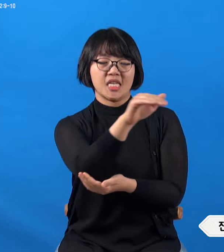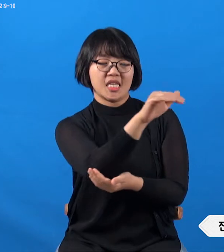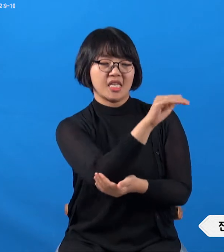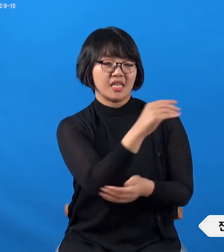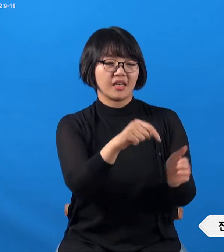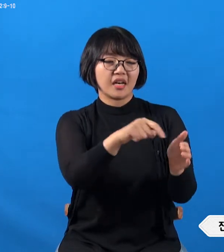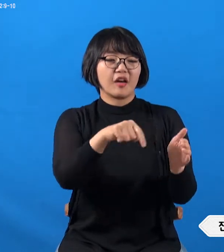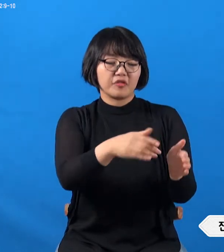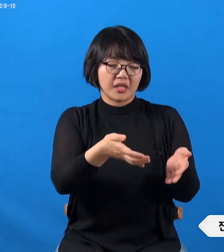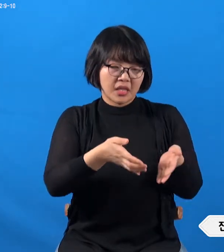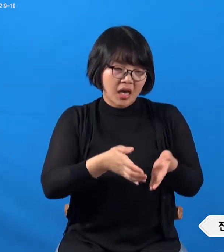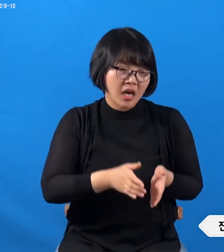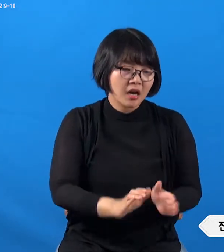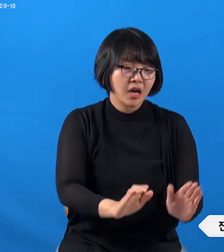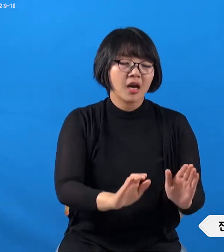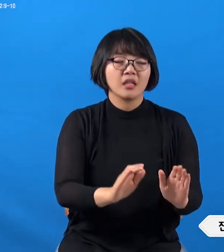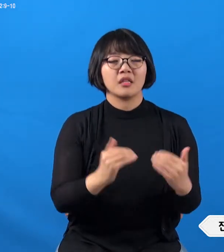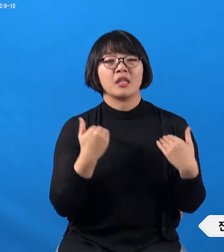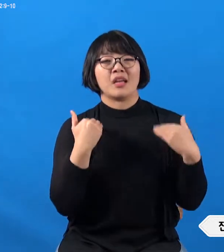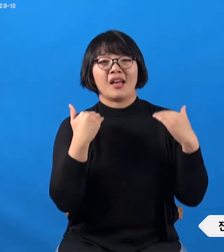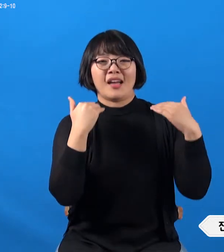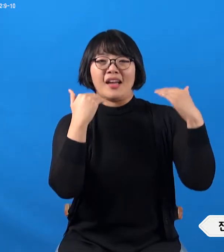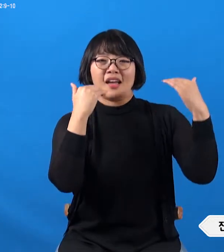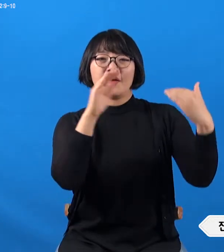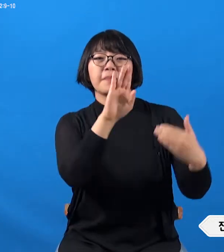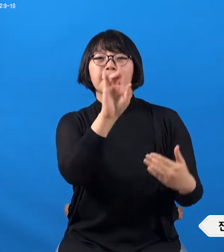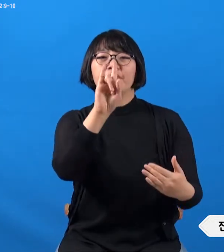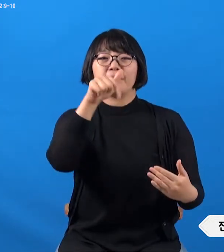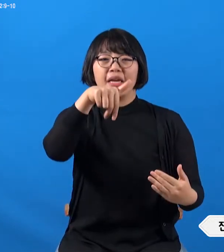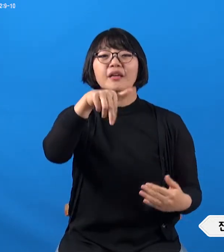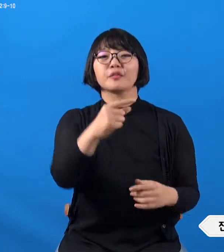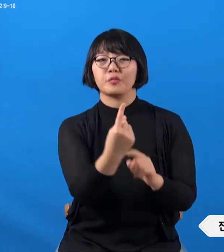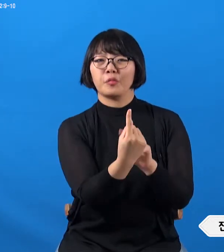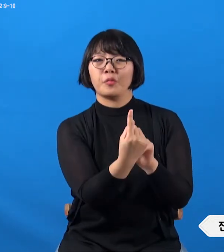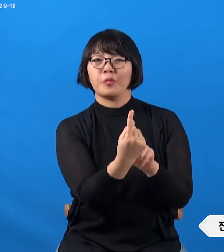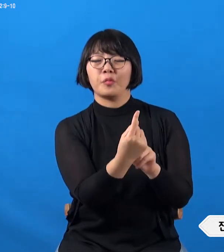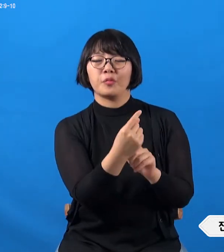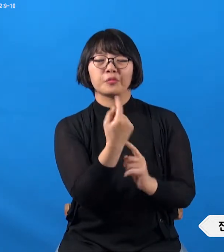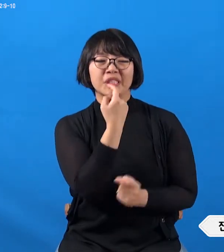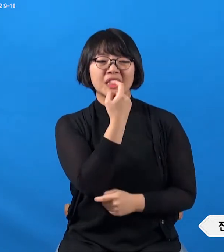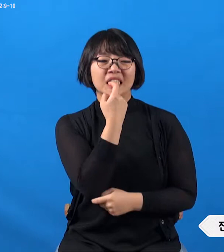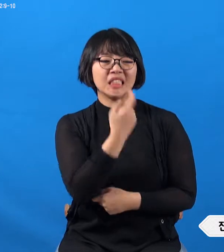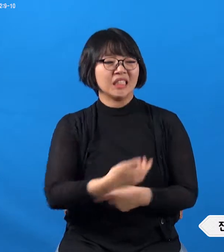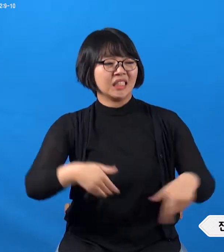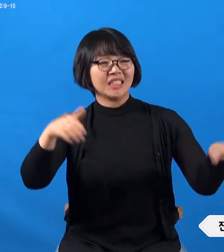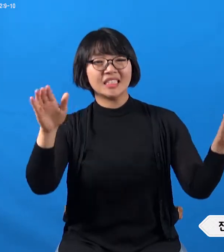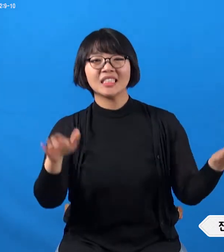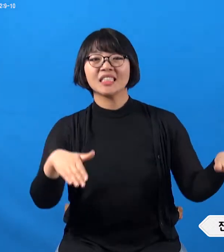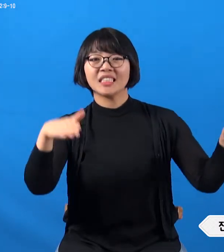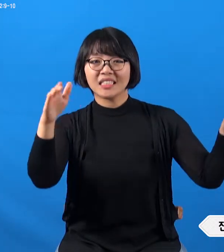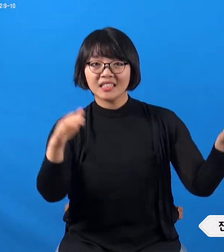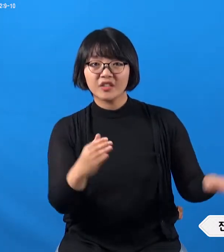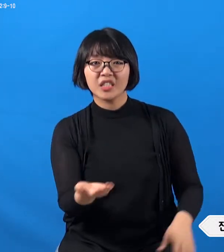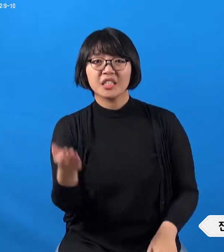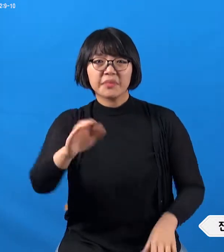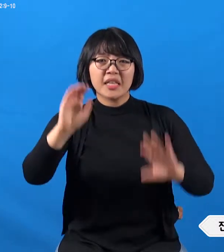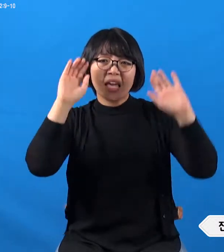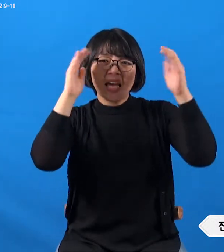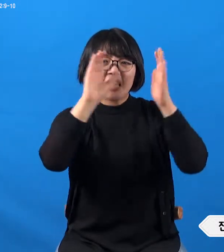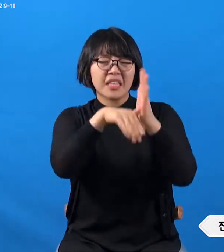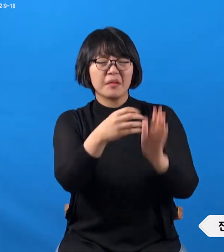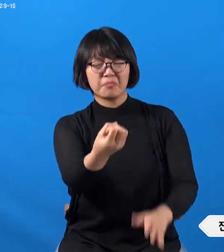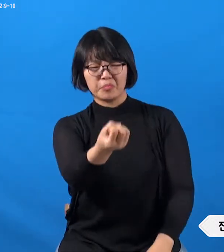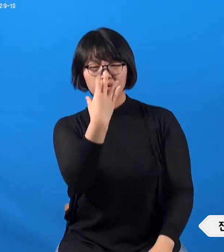백조였던 미운 오리 새끼의 모습을 생각하게 합니다. 그는 백조였습니다. 오리